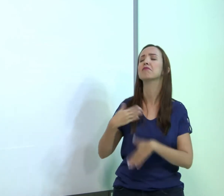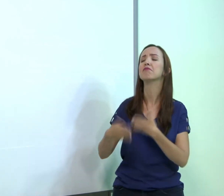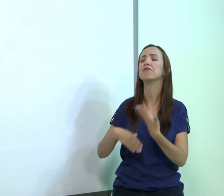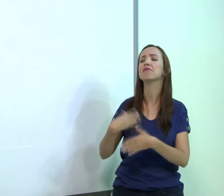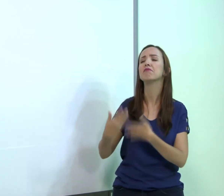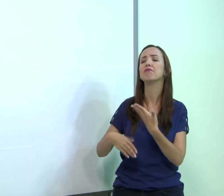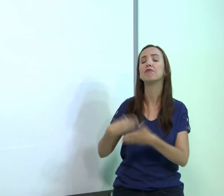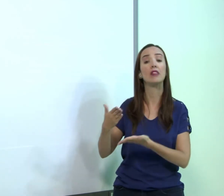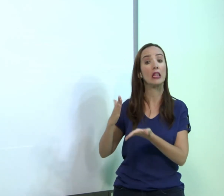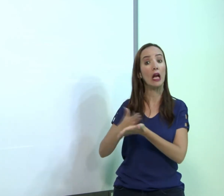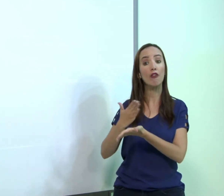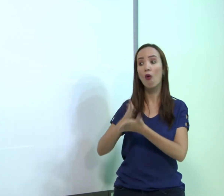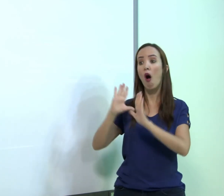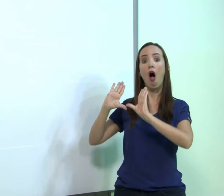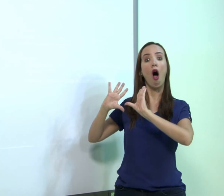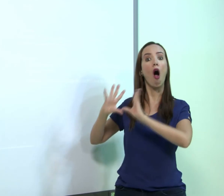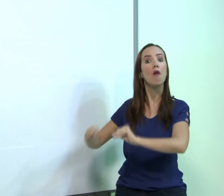impresso por várias vezes.